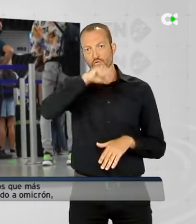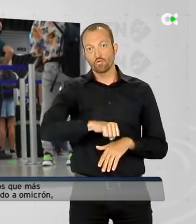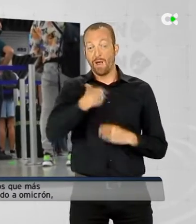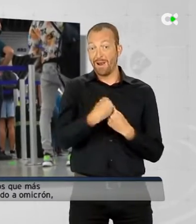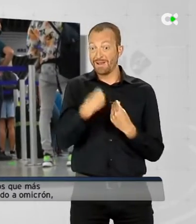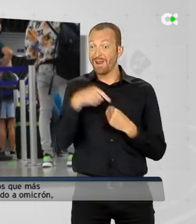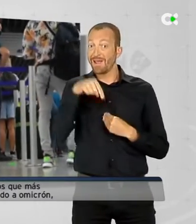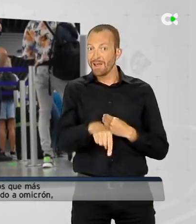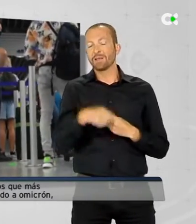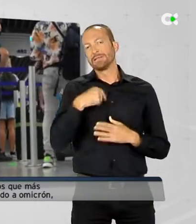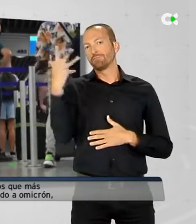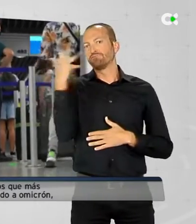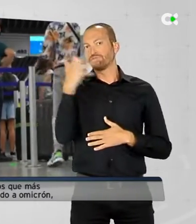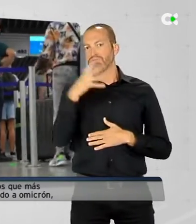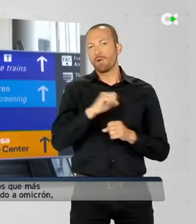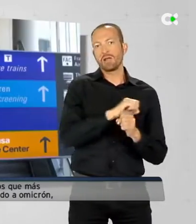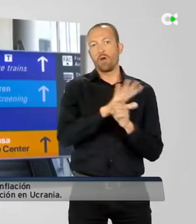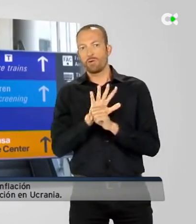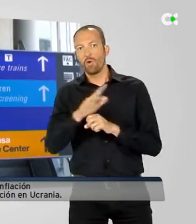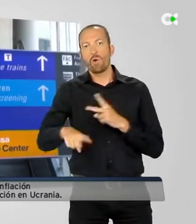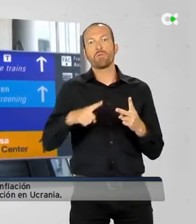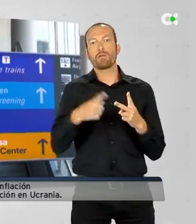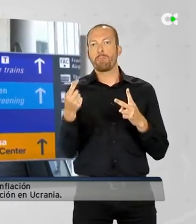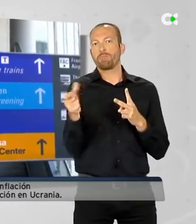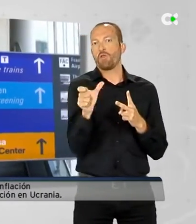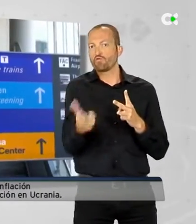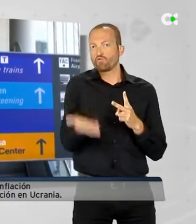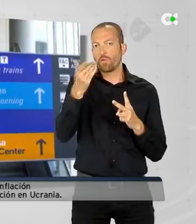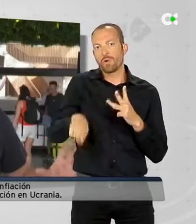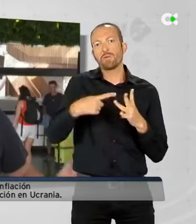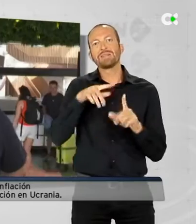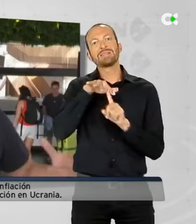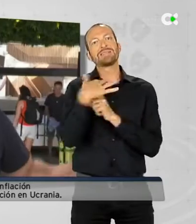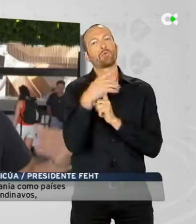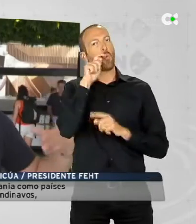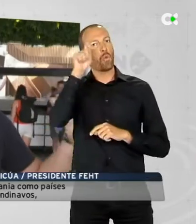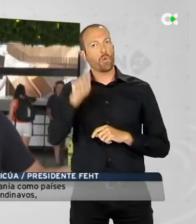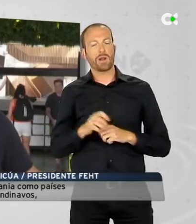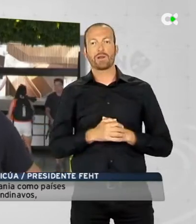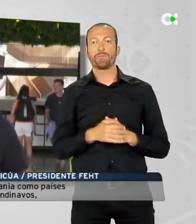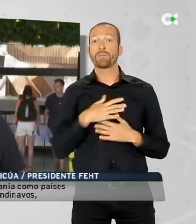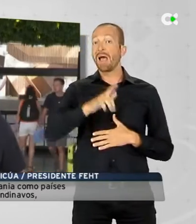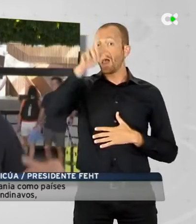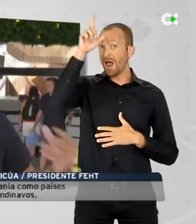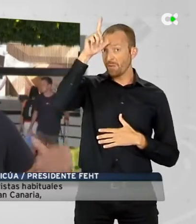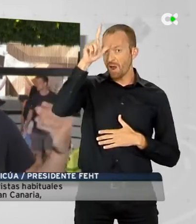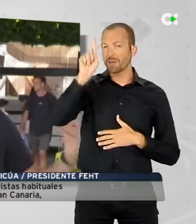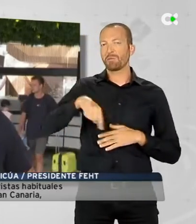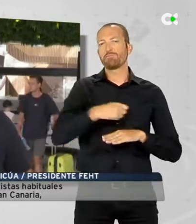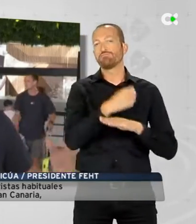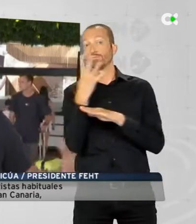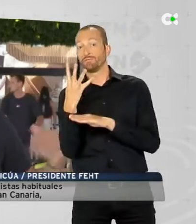los que más han temido a Omicron, la inflación y a la situación en Ucrania. Tanto Alemania como países escandinavos, que son